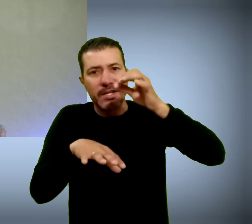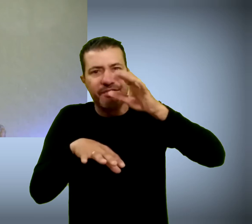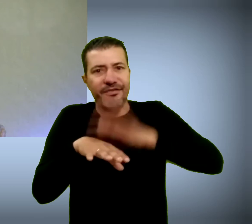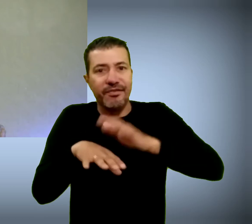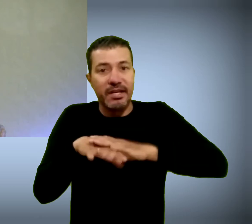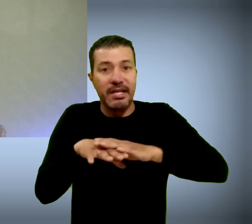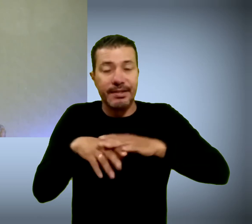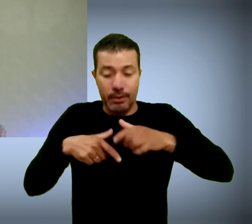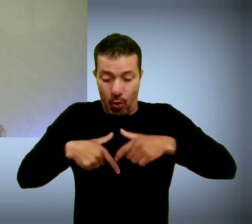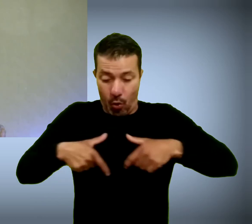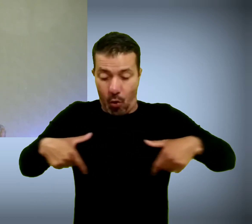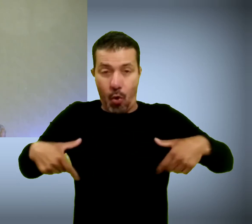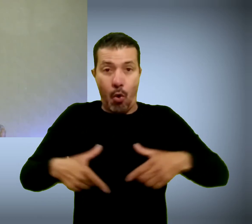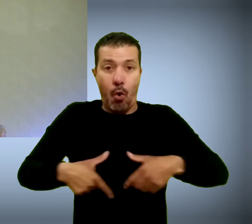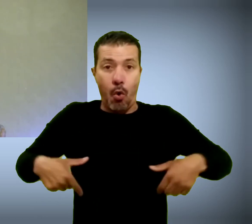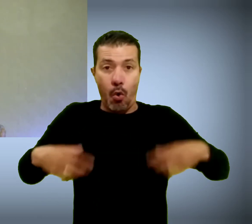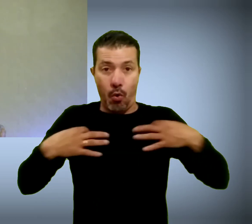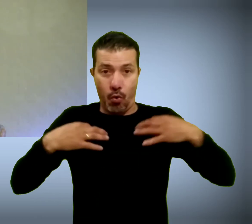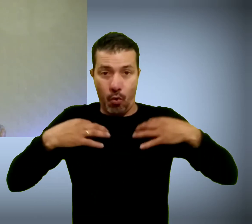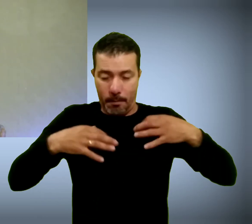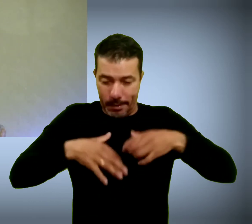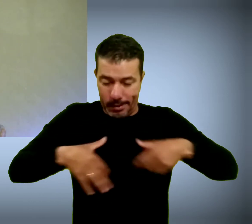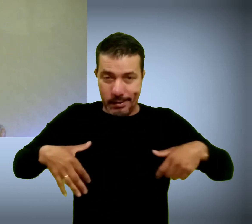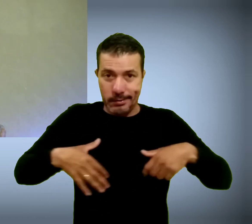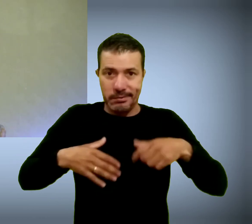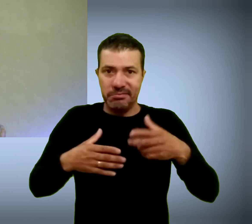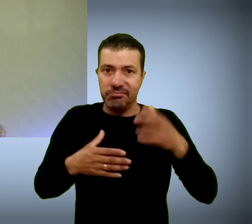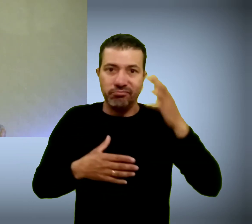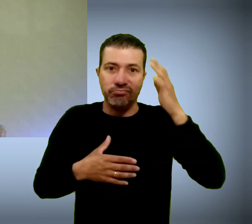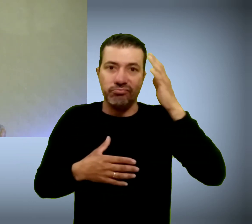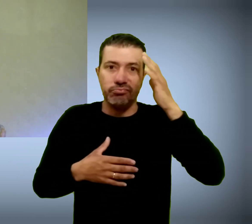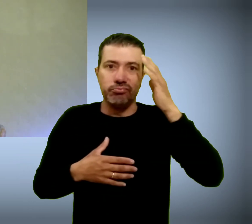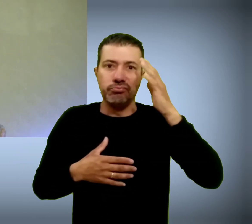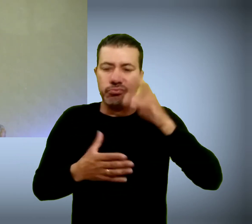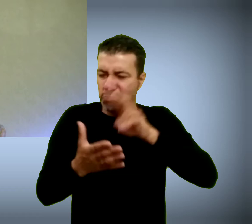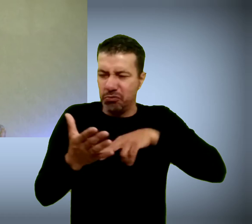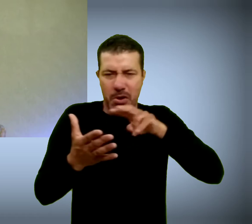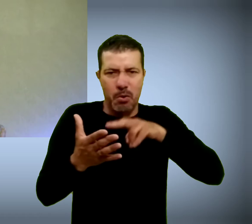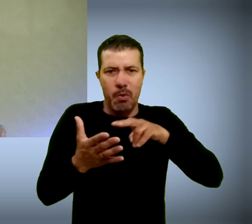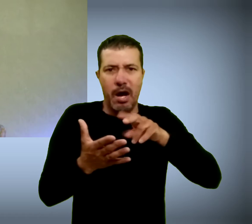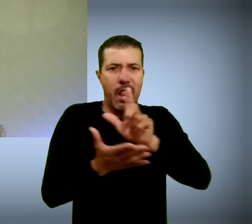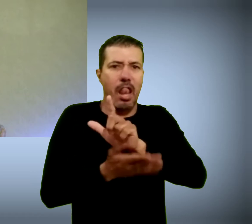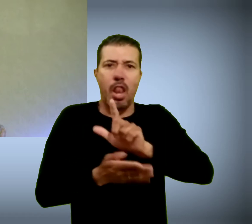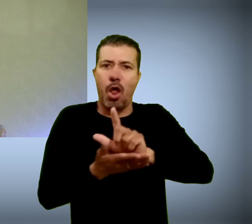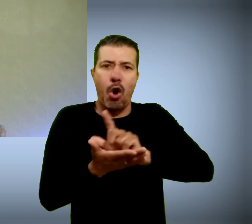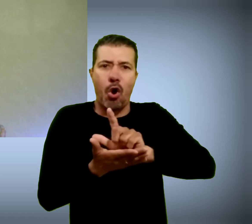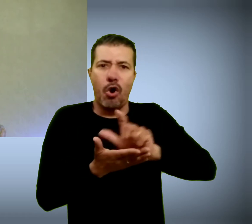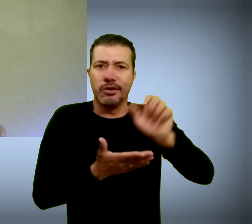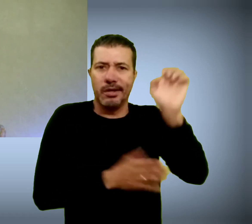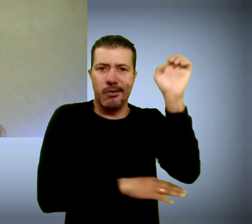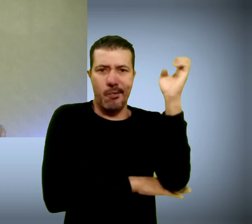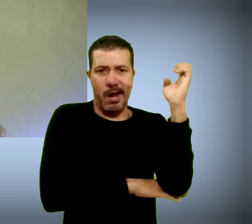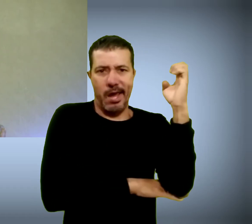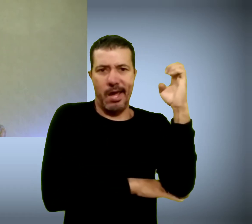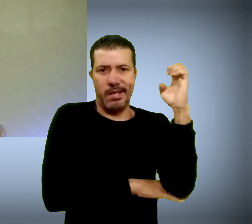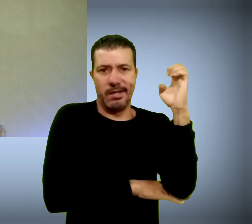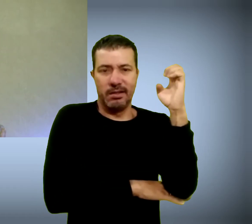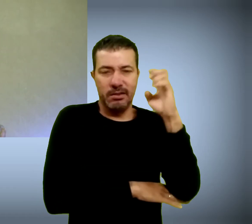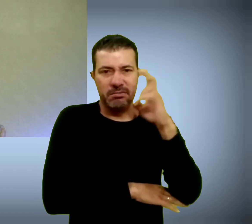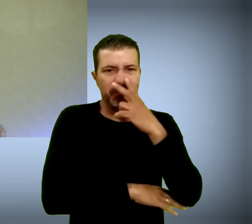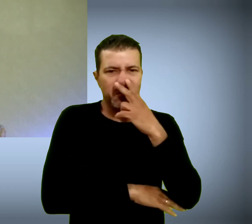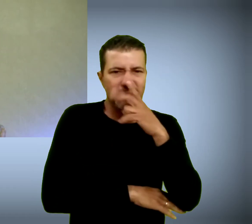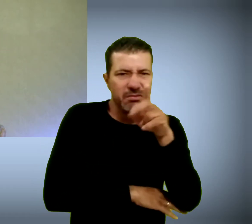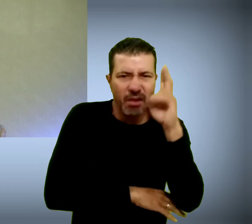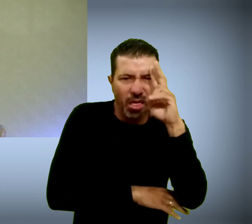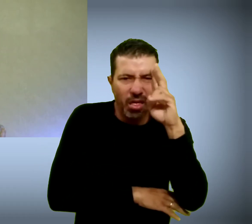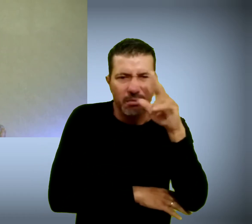Eu não li na Bíblia que tinha uma loja que vendia casaco lá no Éden. Alguém leu? Não. Onde que Deus